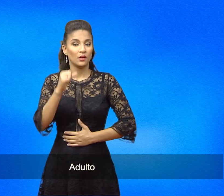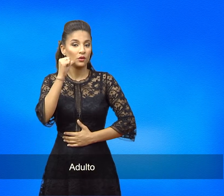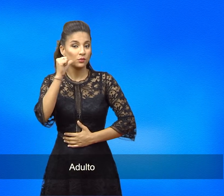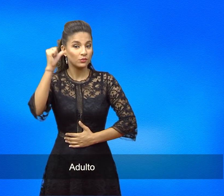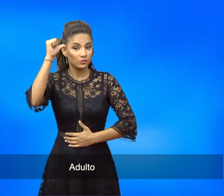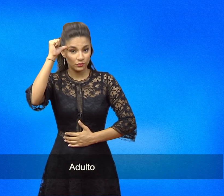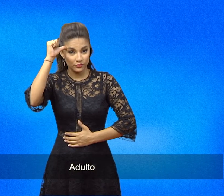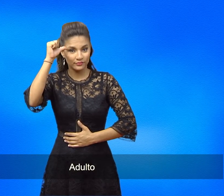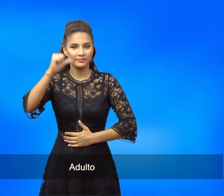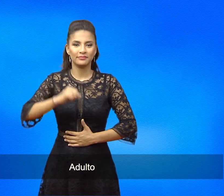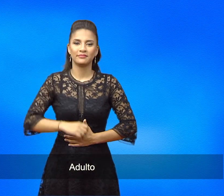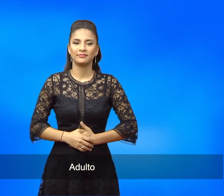adulto